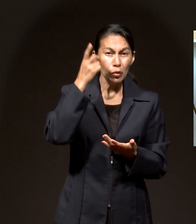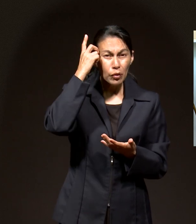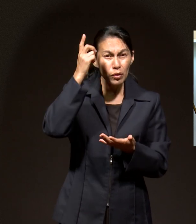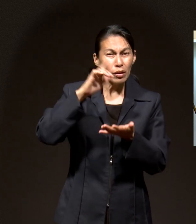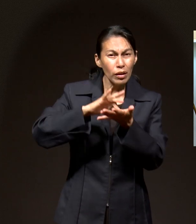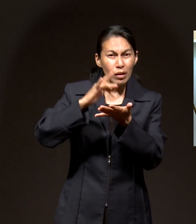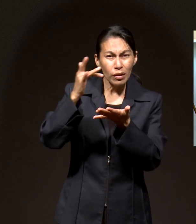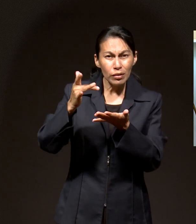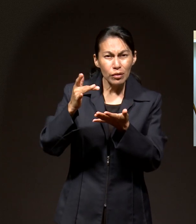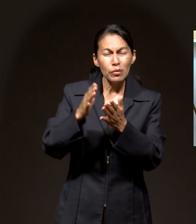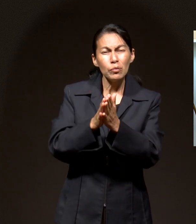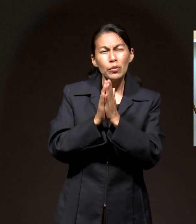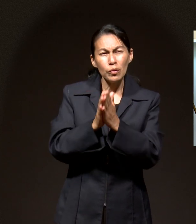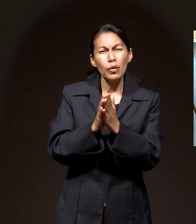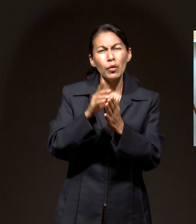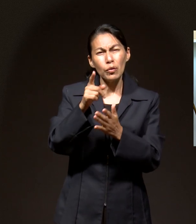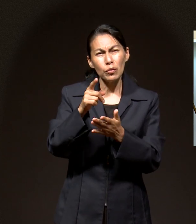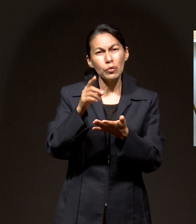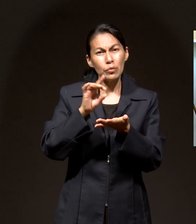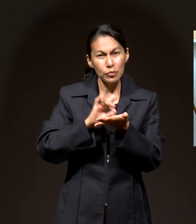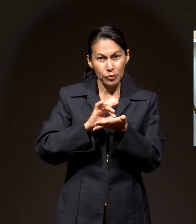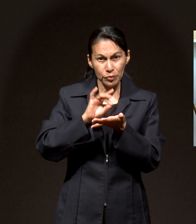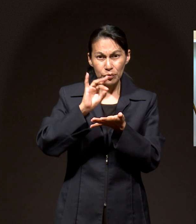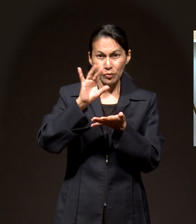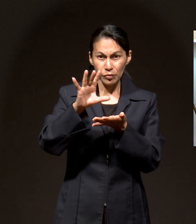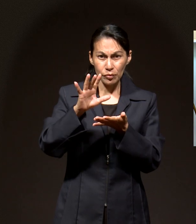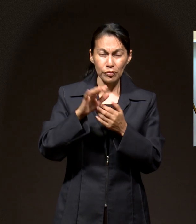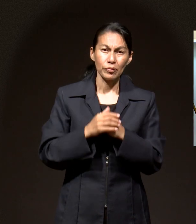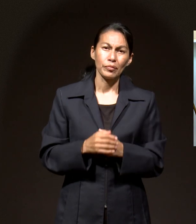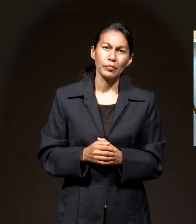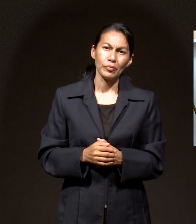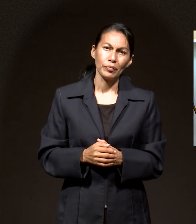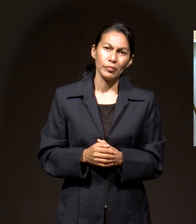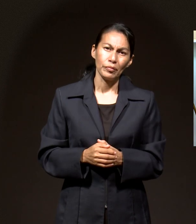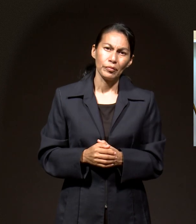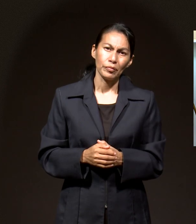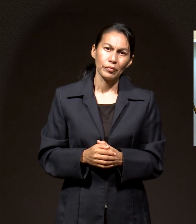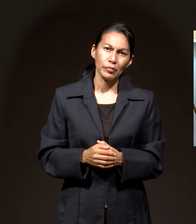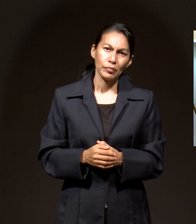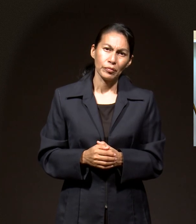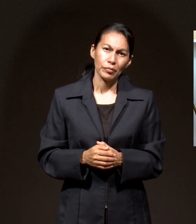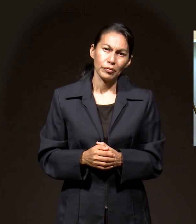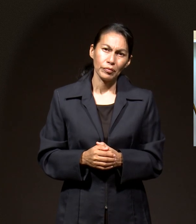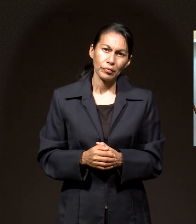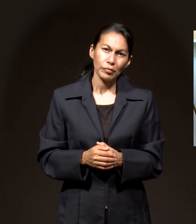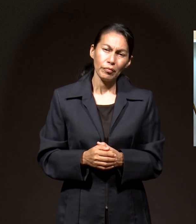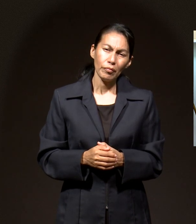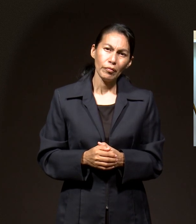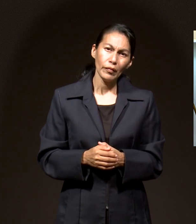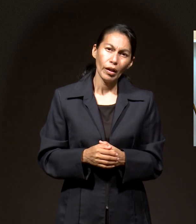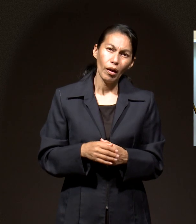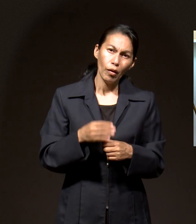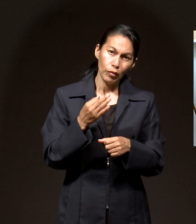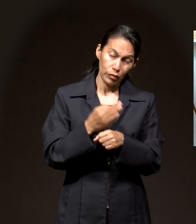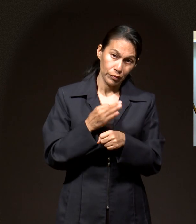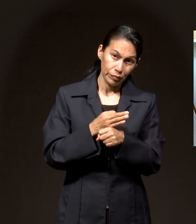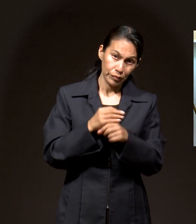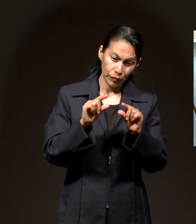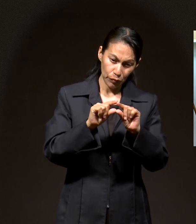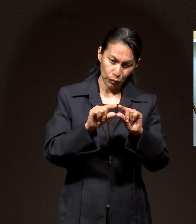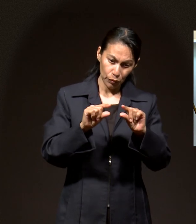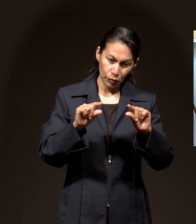haya hecho por ti, envíalo a los medios que están pasando en pantalla y que van a estar pasando también